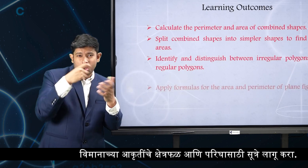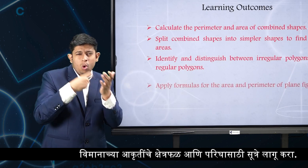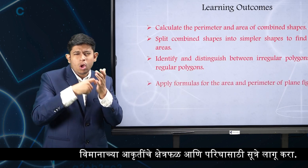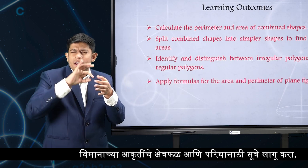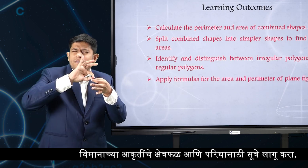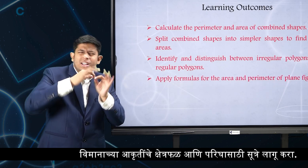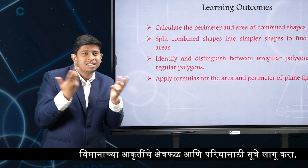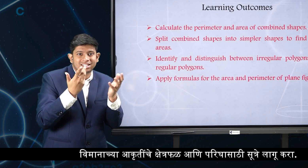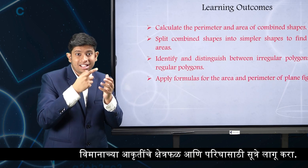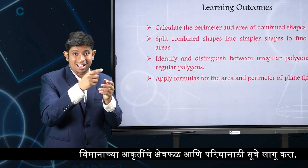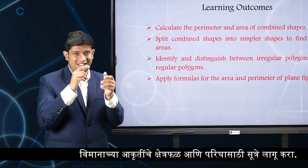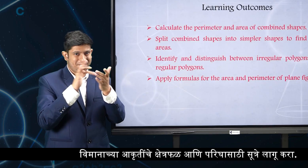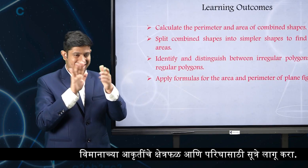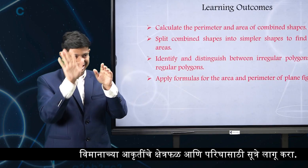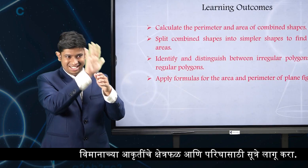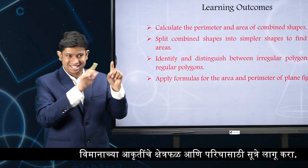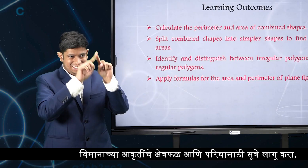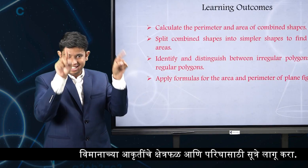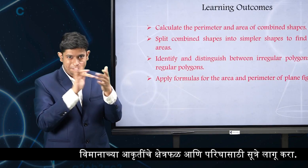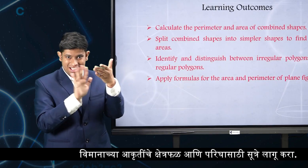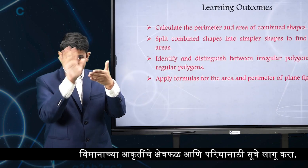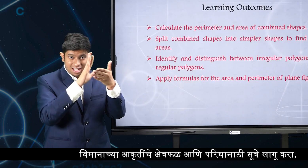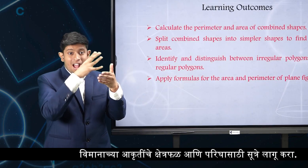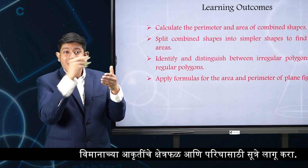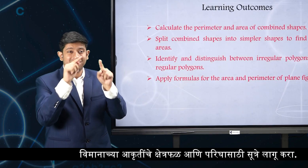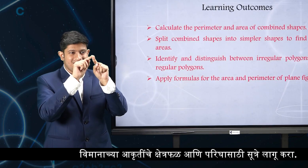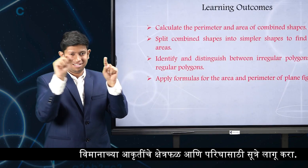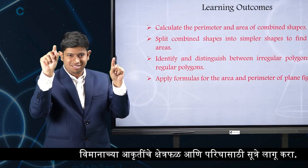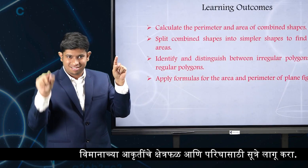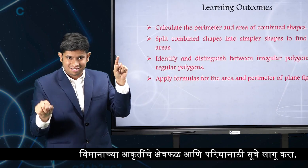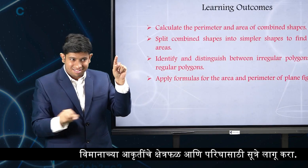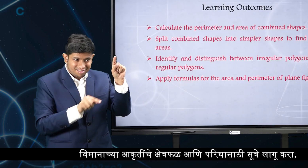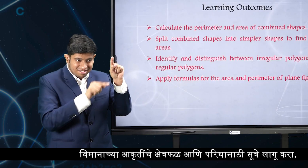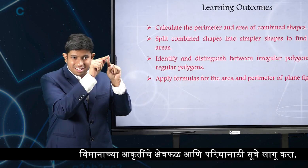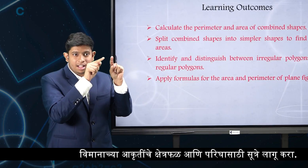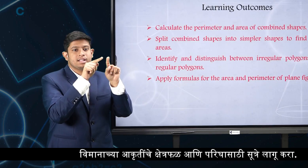विमानाच्या आकृतींचे क्षेत्रफळ आणि परिघासाठी सूत्रे लागू करा.